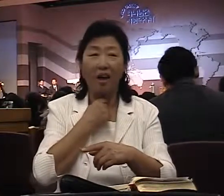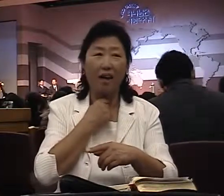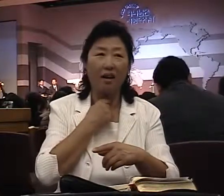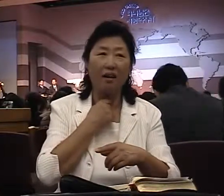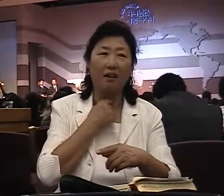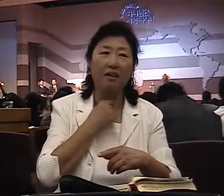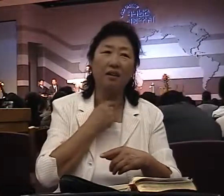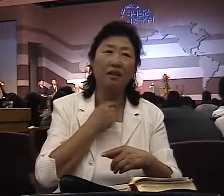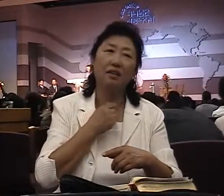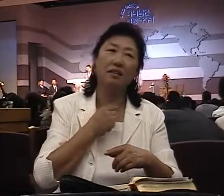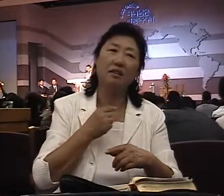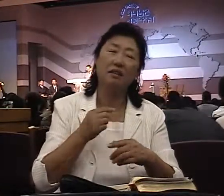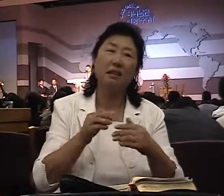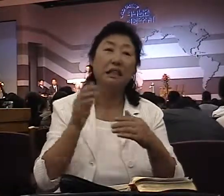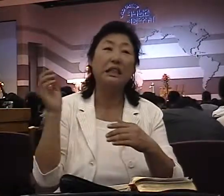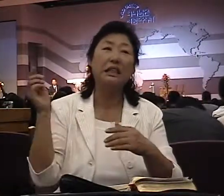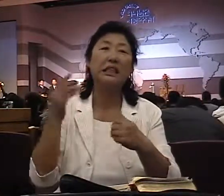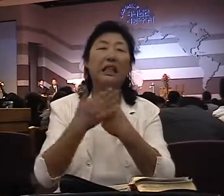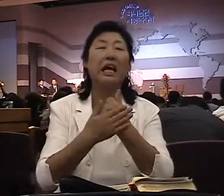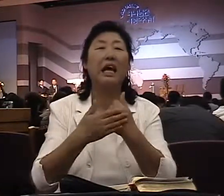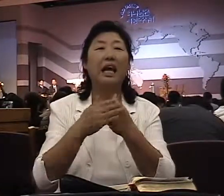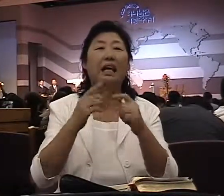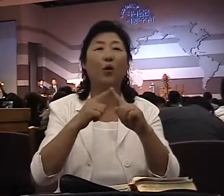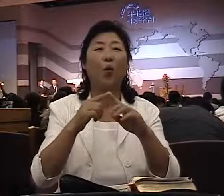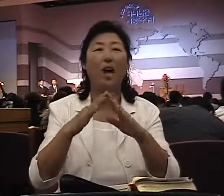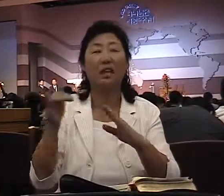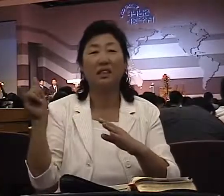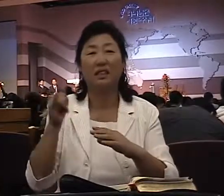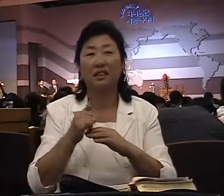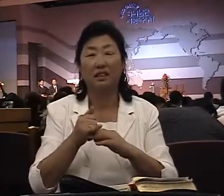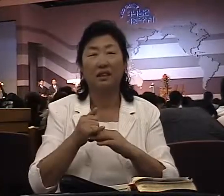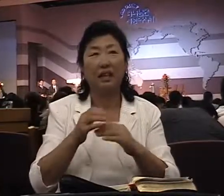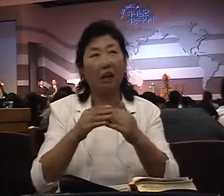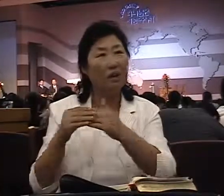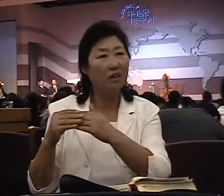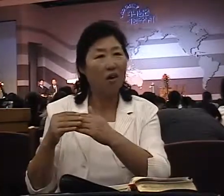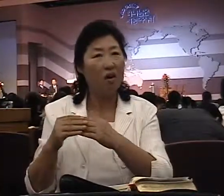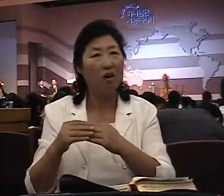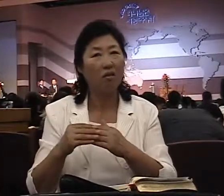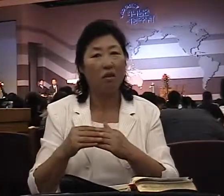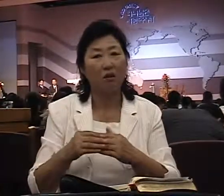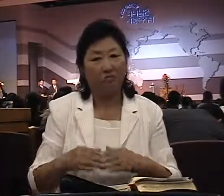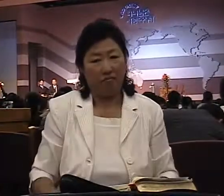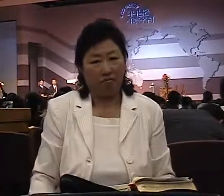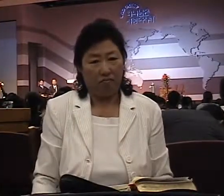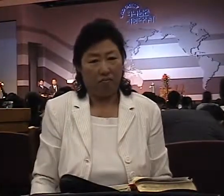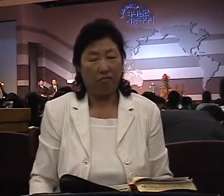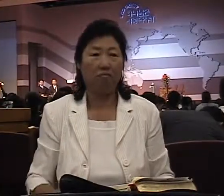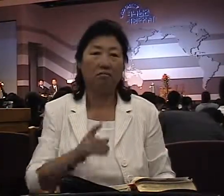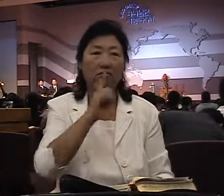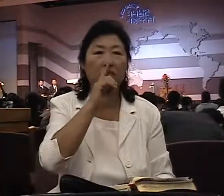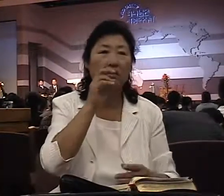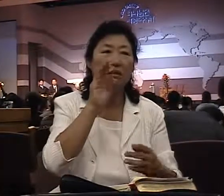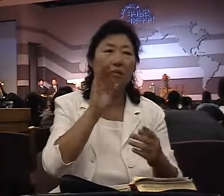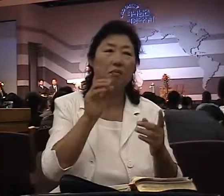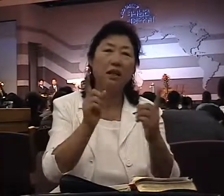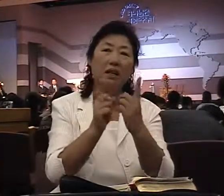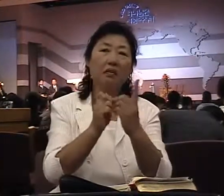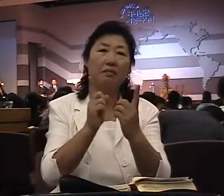문의해 주시고 시를 잘 배우실 수가 있습니다. 교회에서 직원 모집하는데요. 15번에